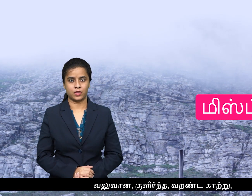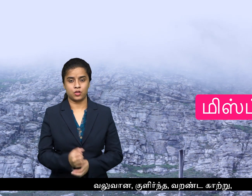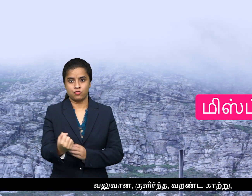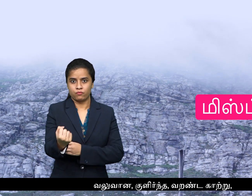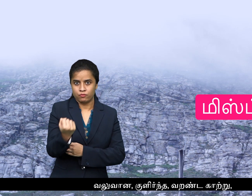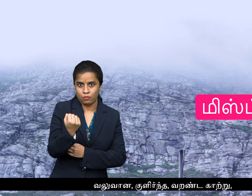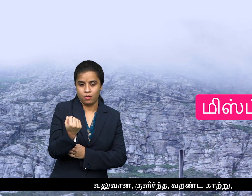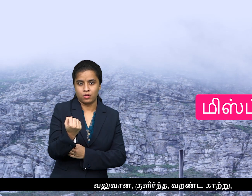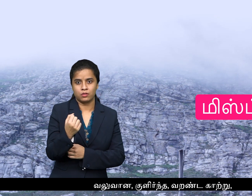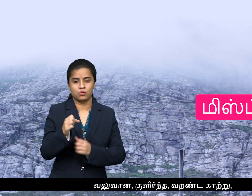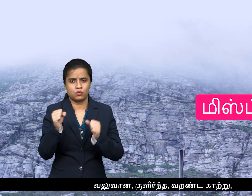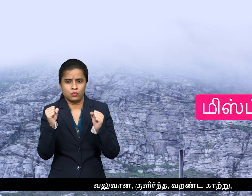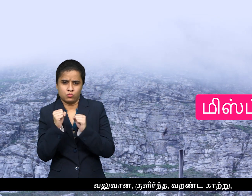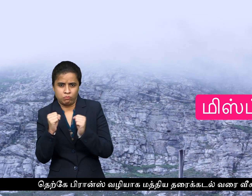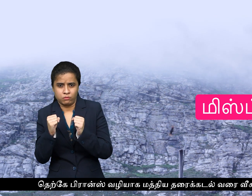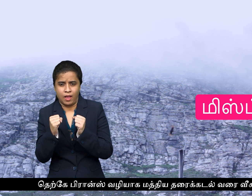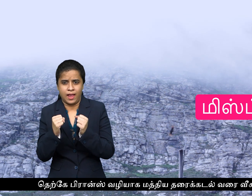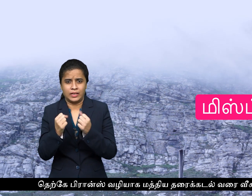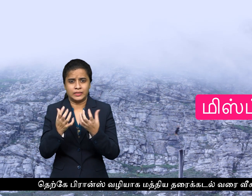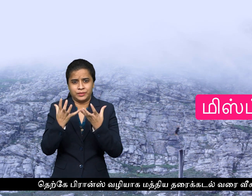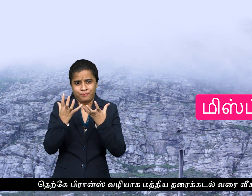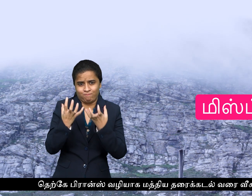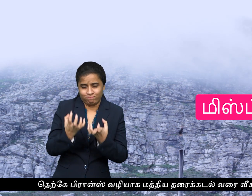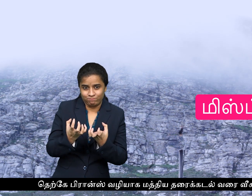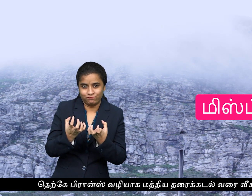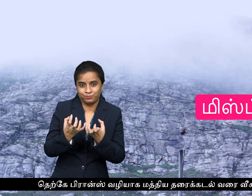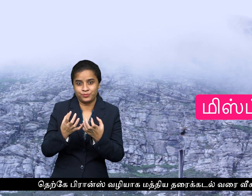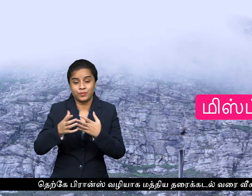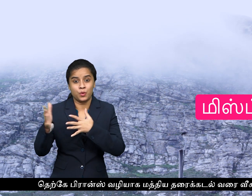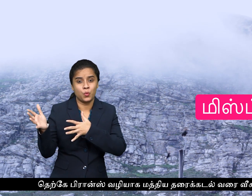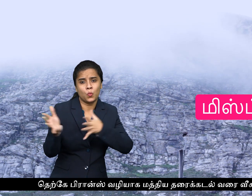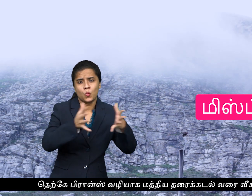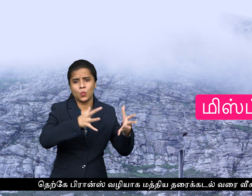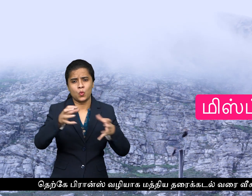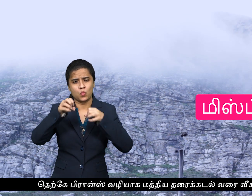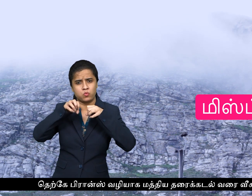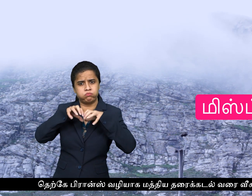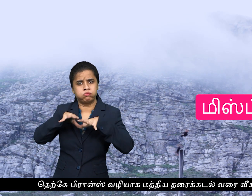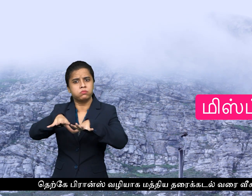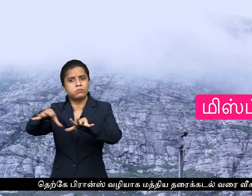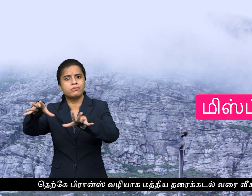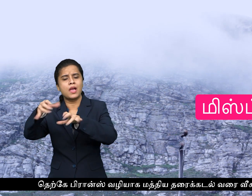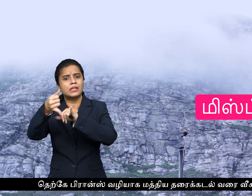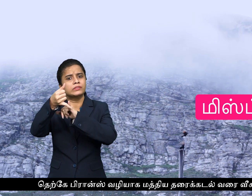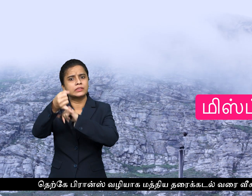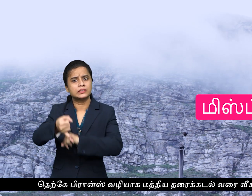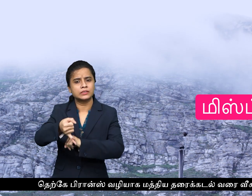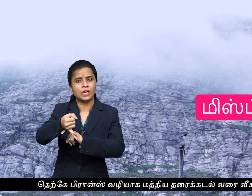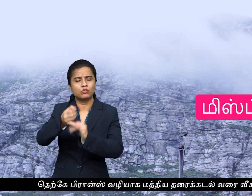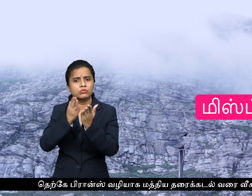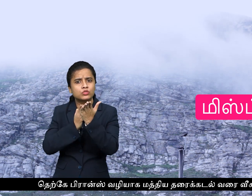வலுவான குளிர்ந்த வறண்ட காற்று தெற்கே பிரான்ஸ் வழியாக மத்திய தரைக்கடல் வரை வீசுகிறது.